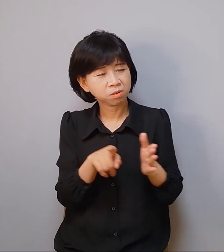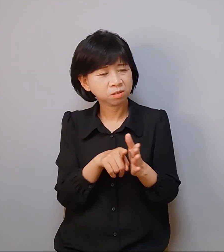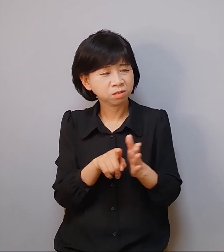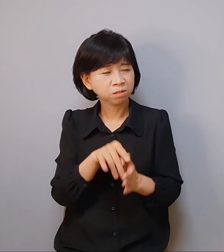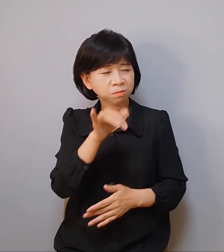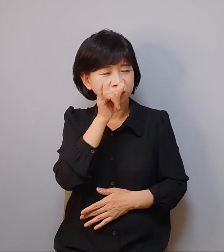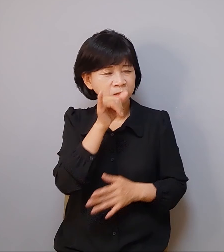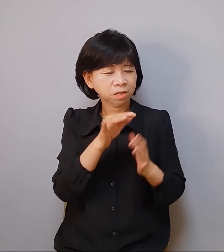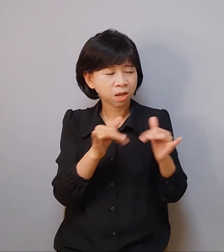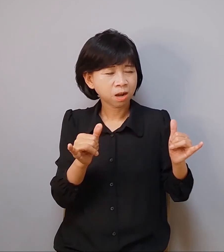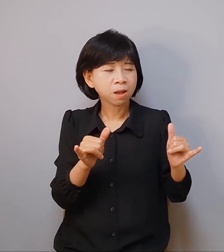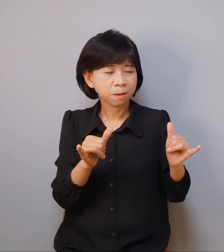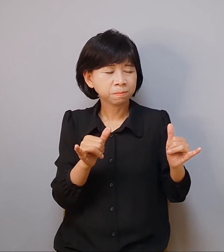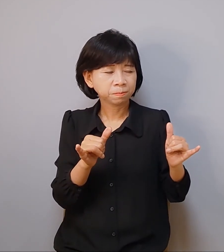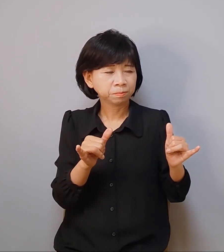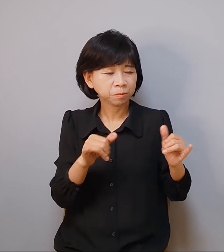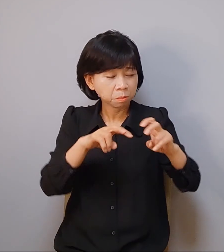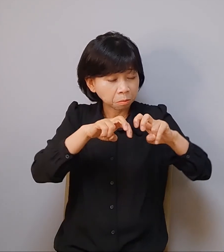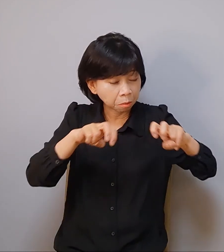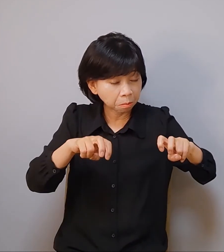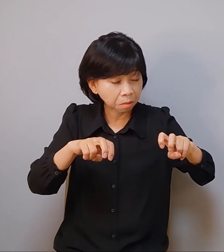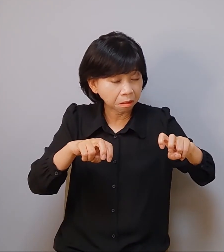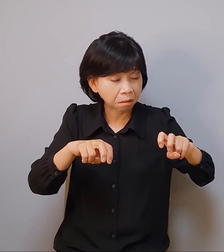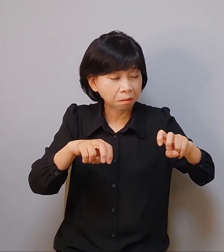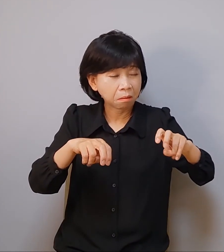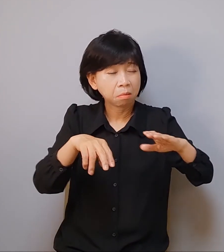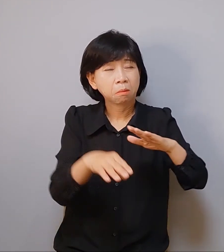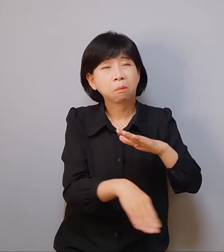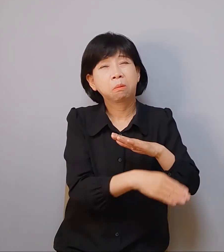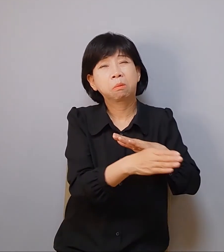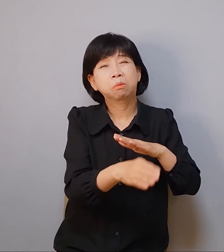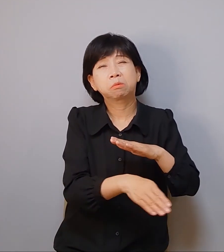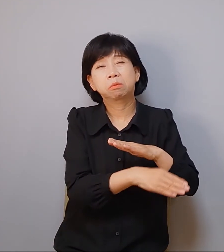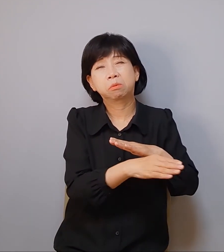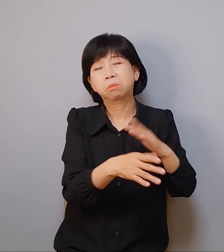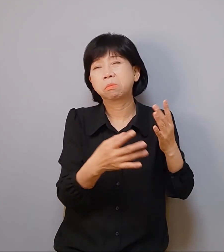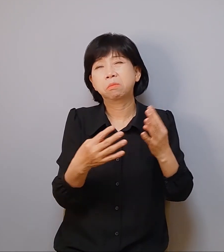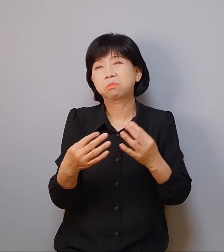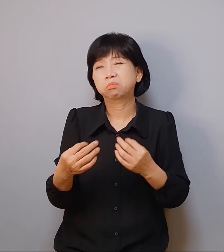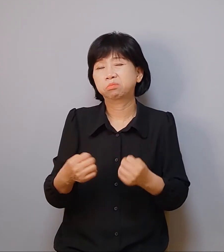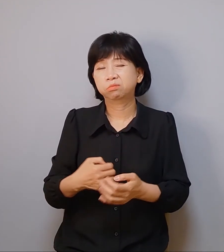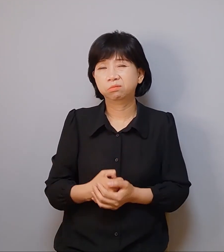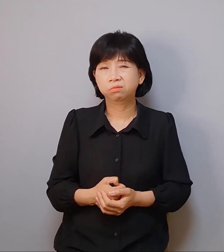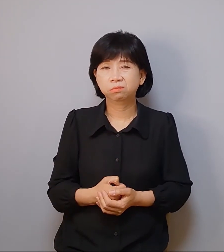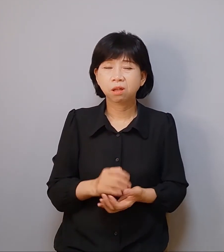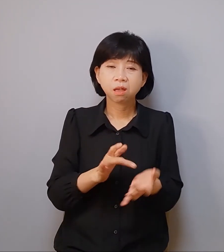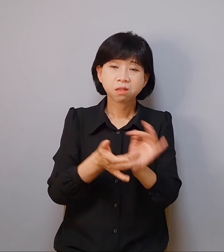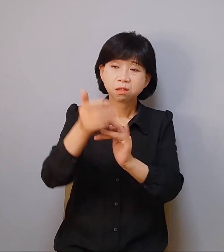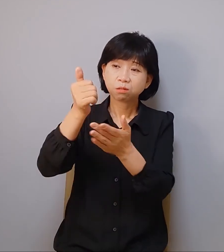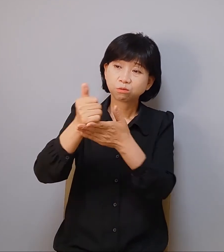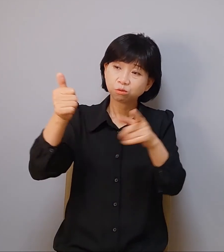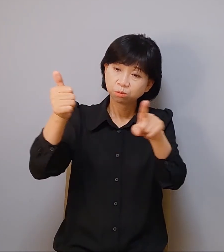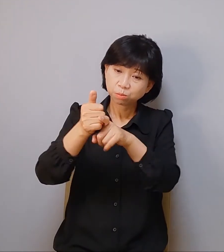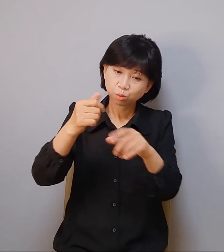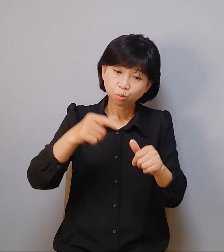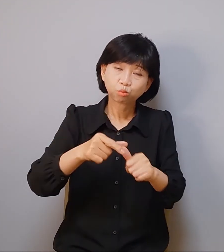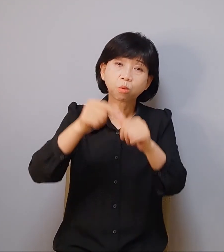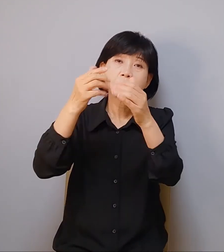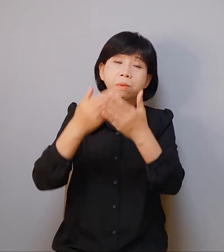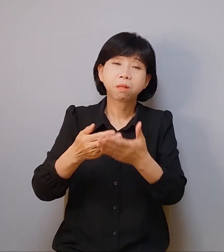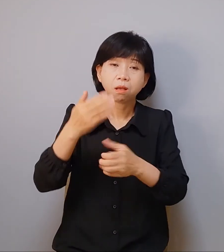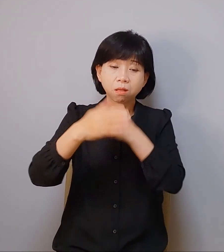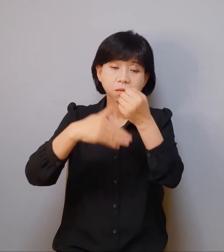보이는데 어느 날은 안 그런 거죠. 예수 믿어 구원 받았으면요, 하나님의 자녀로 살아가야 될